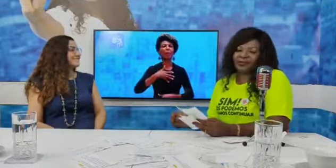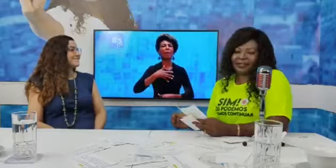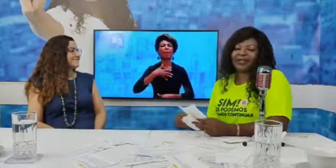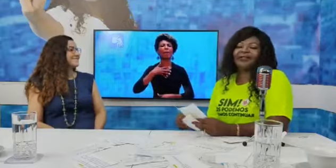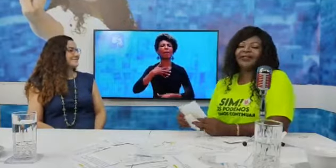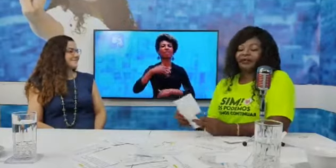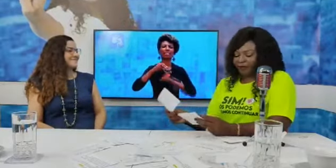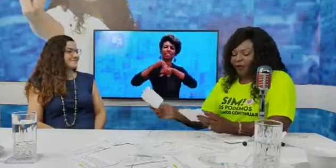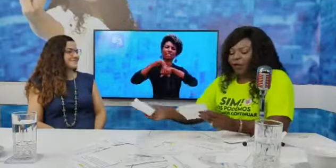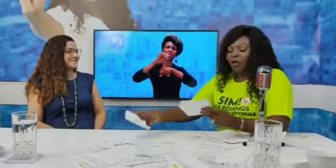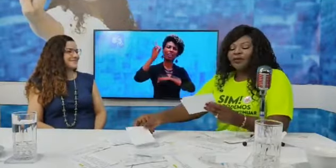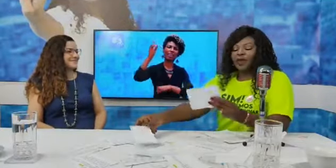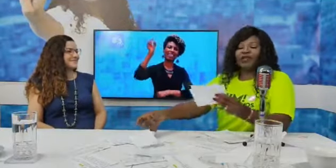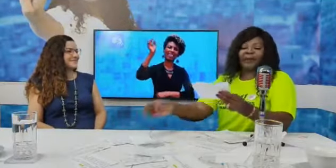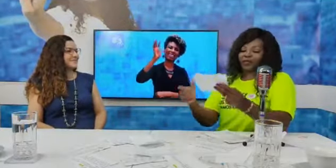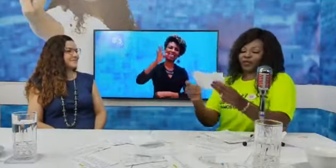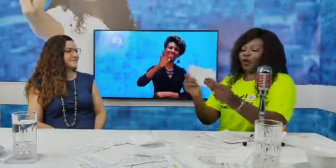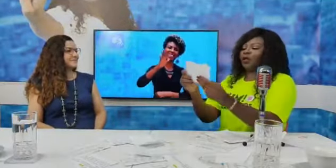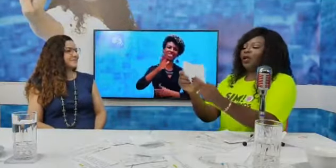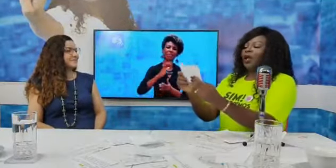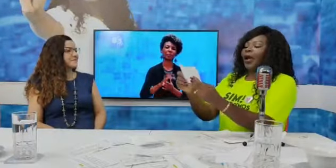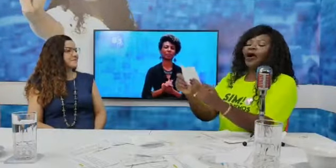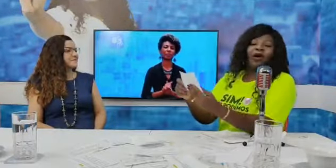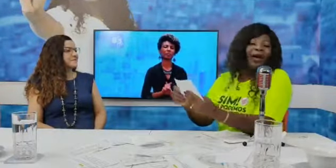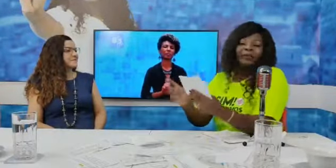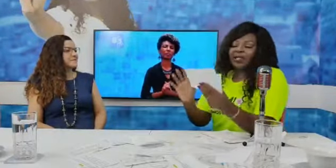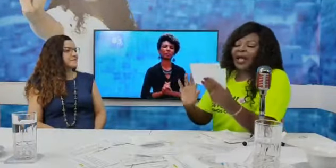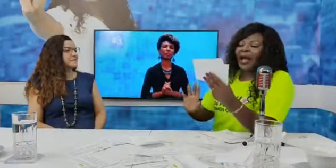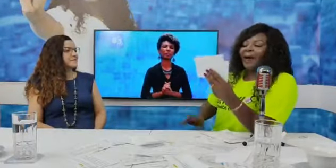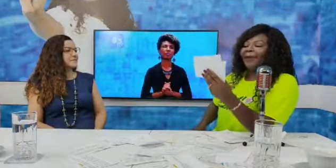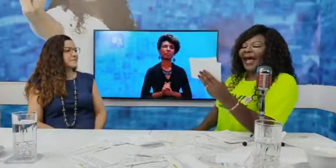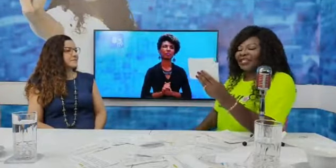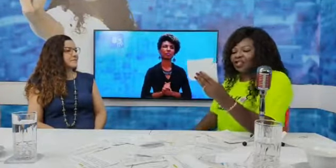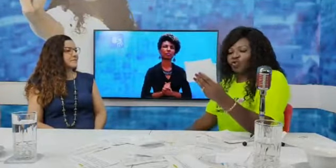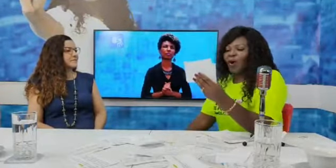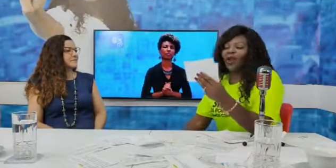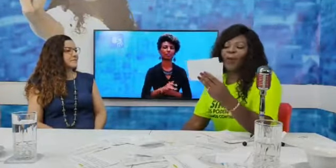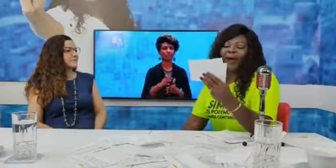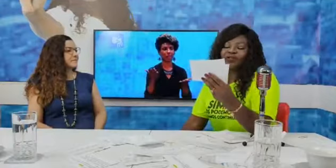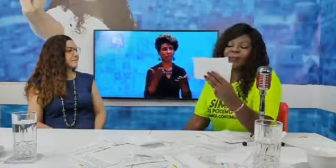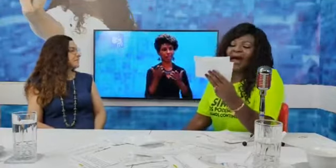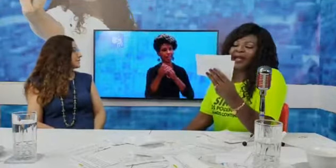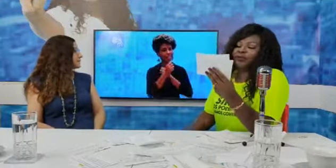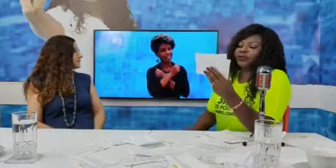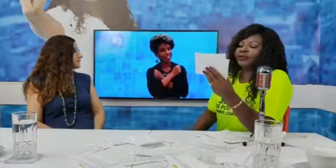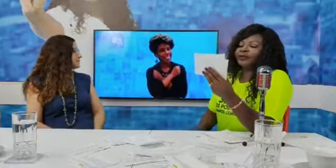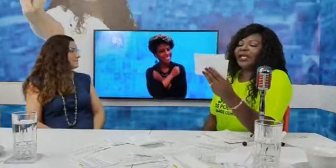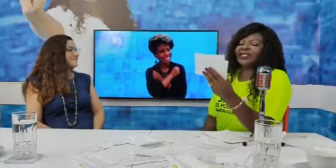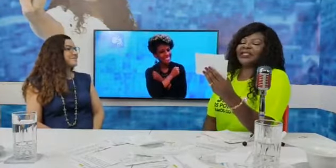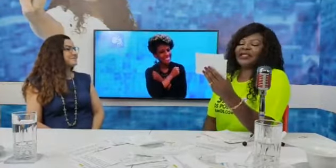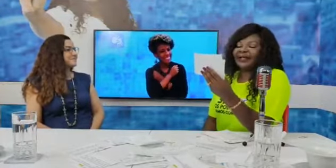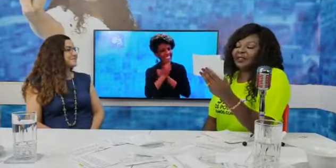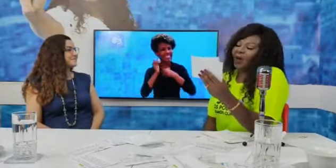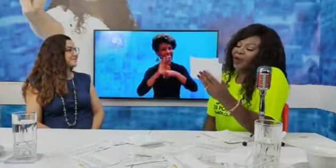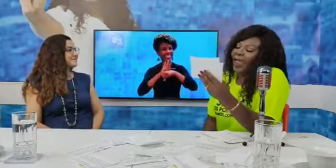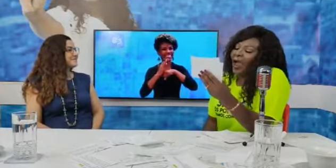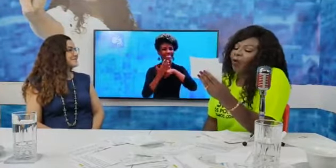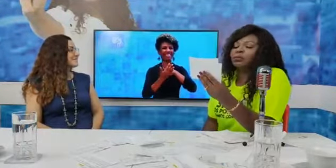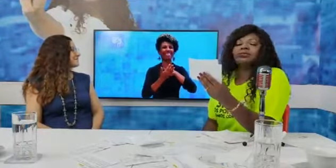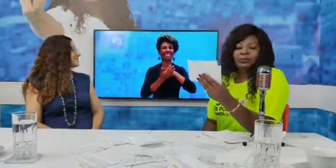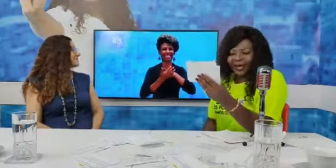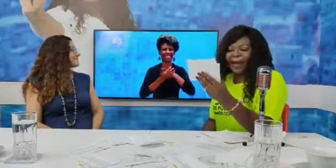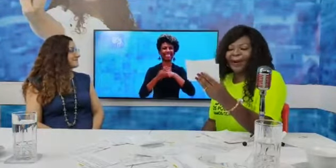abençoe vocês, viu? Deus abençoe. Agora eu quero mandar abraço, alô para os bairros e cidades. São